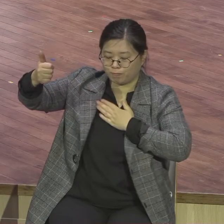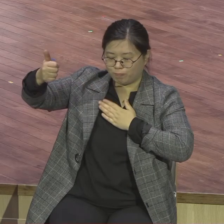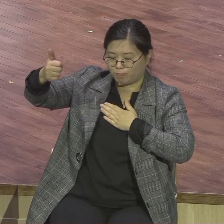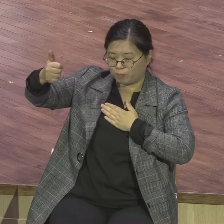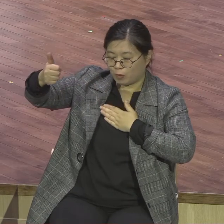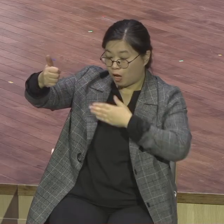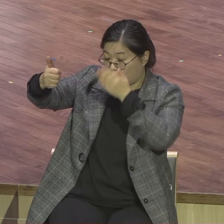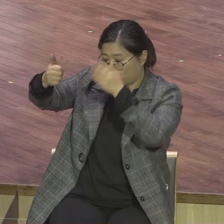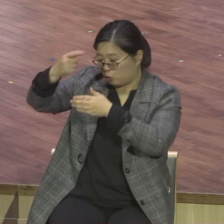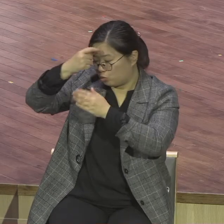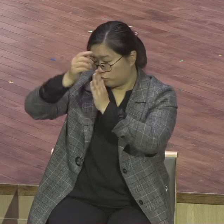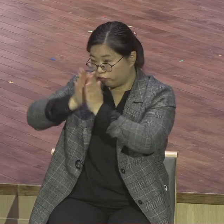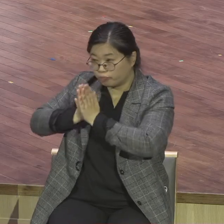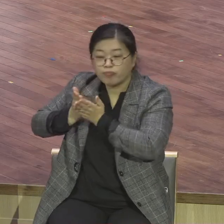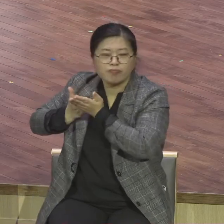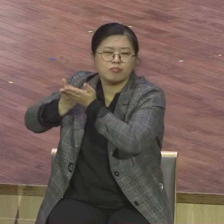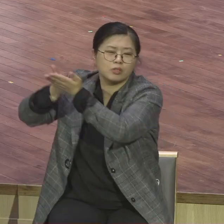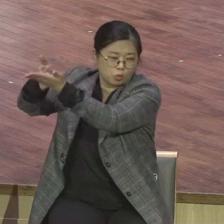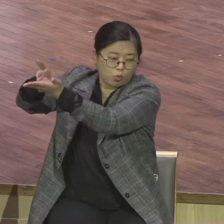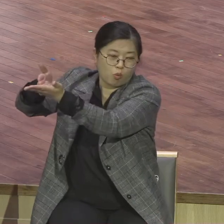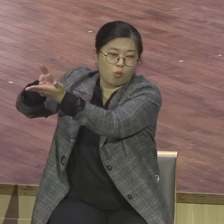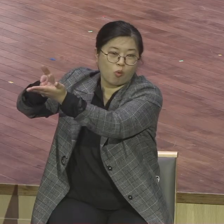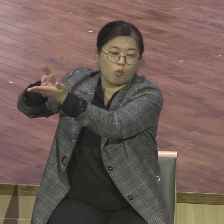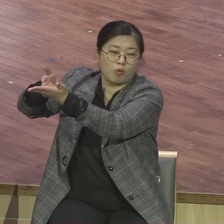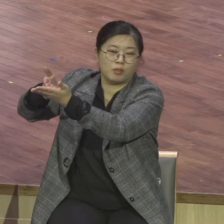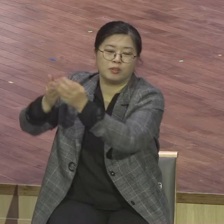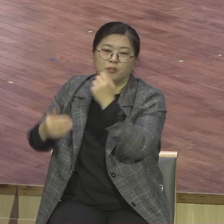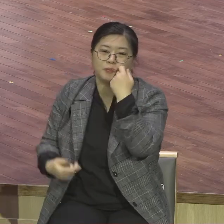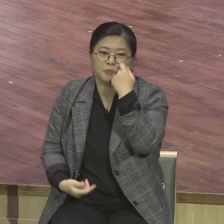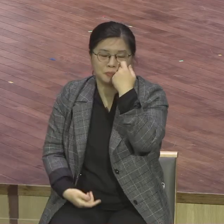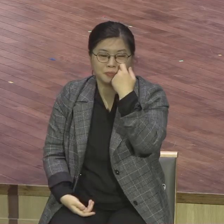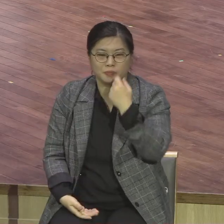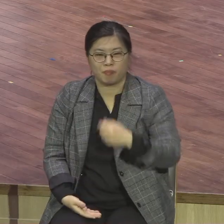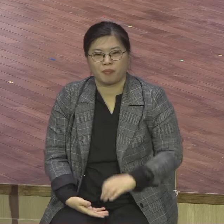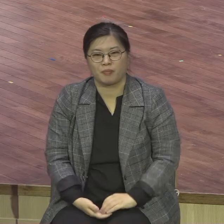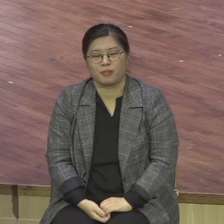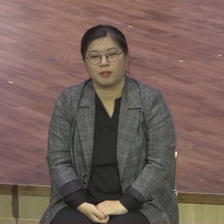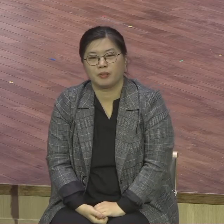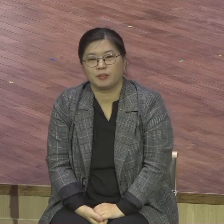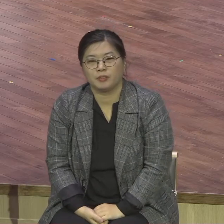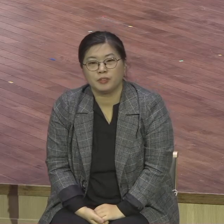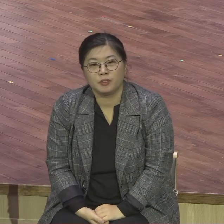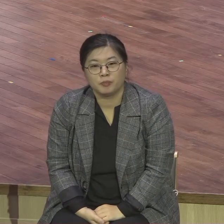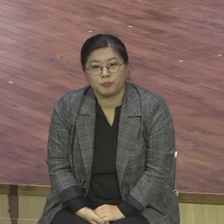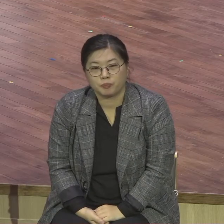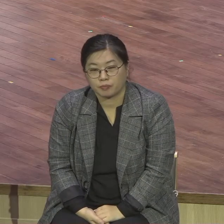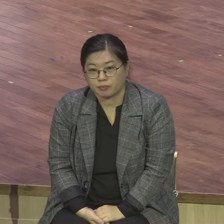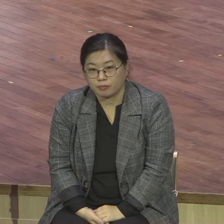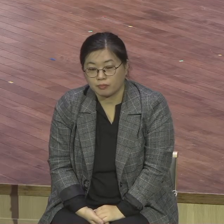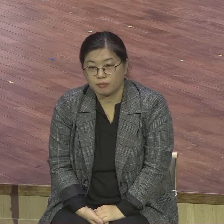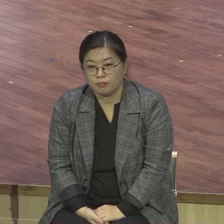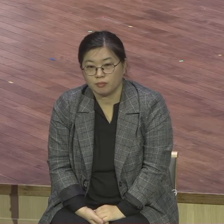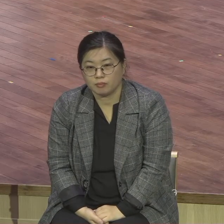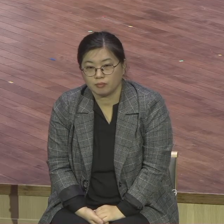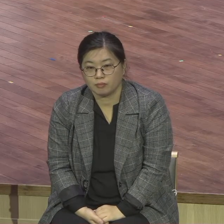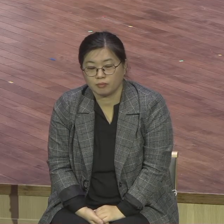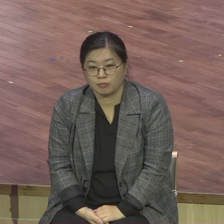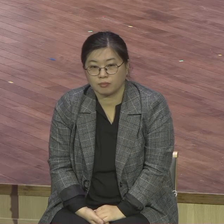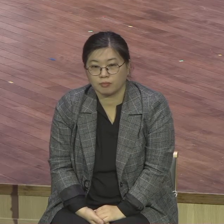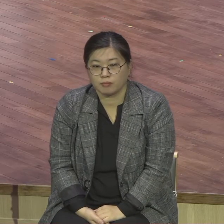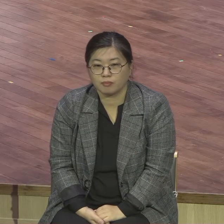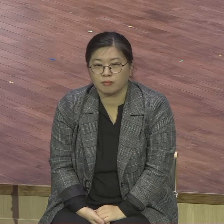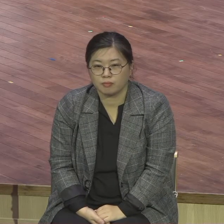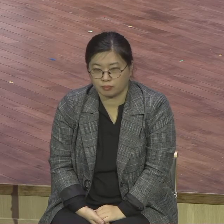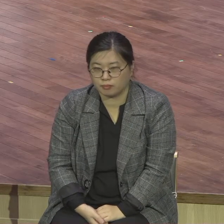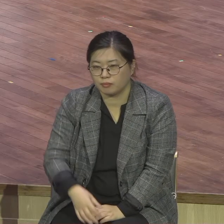이대로. 그렇기 때문에 우리가 기도해야 한다는 것은 우리의 수준과 한계를 뛰어넘어서